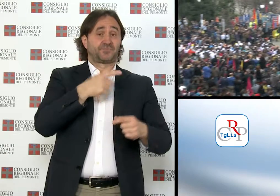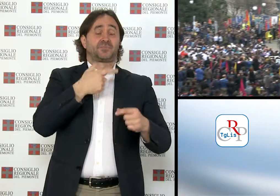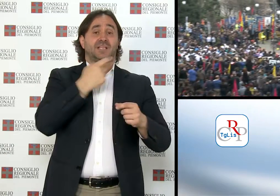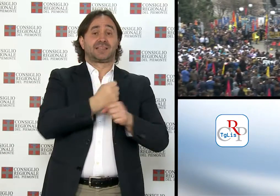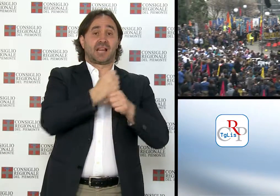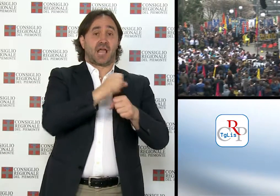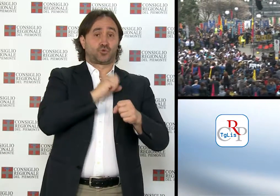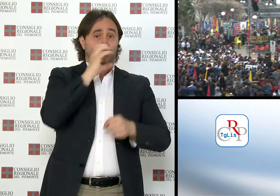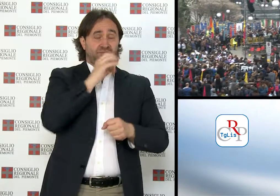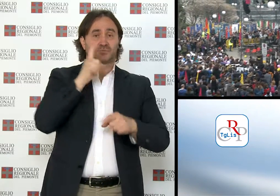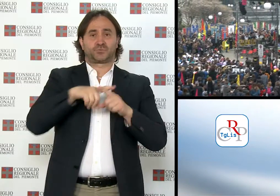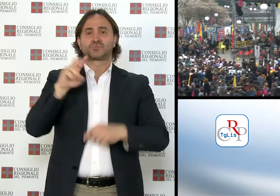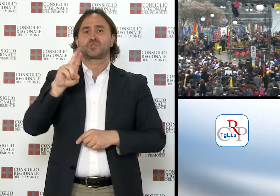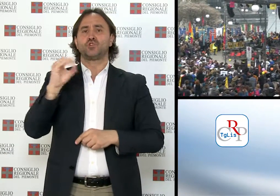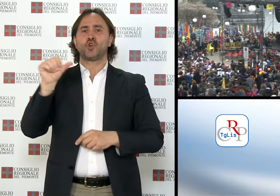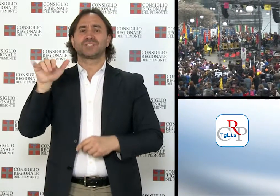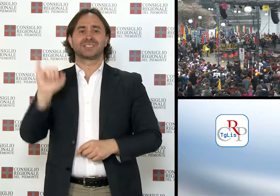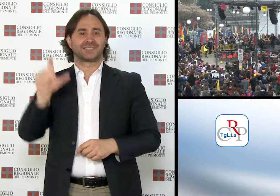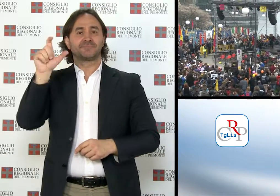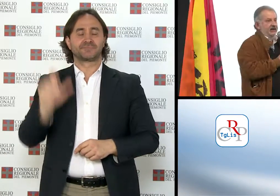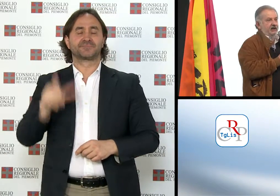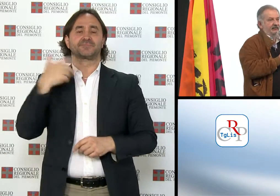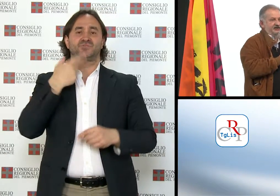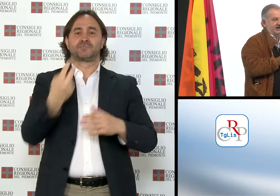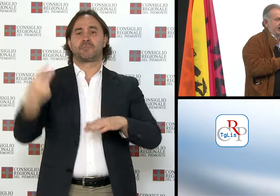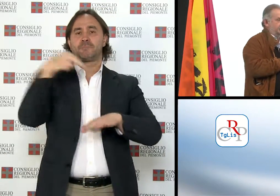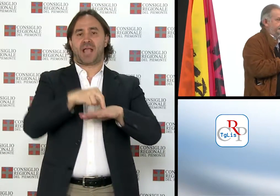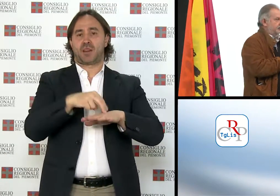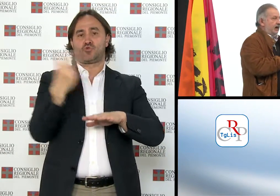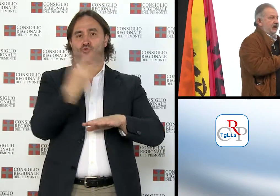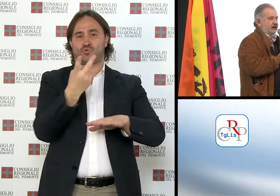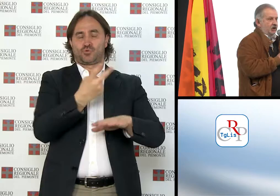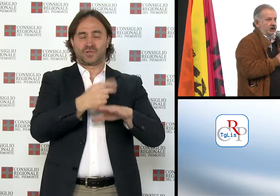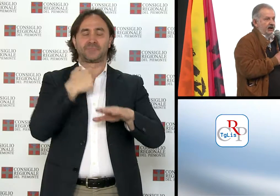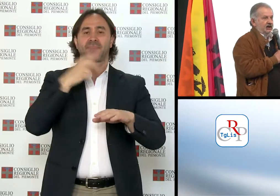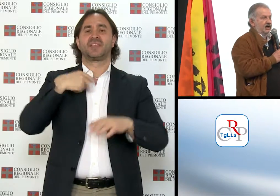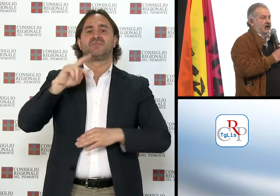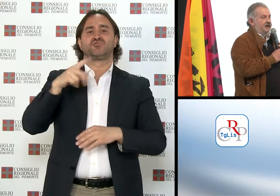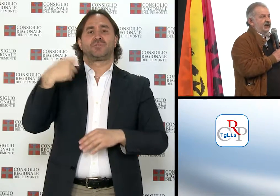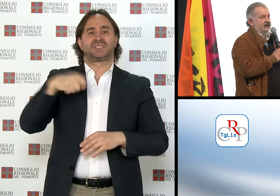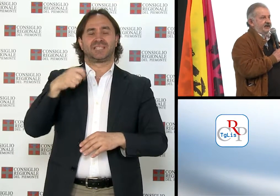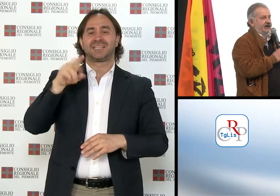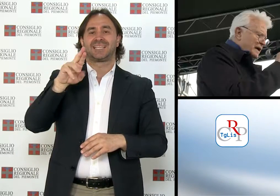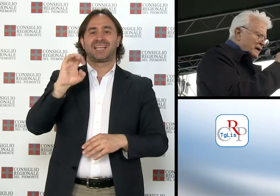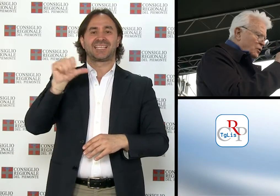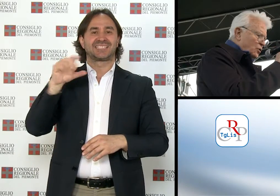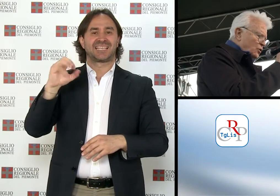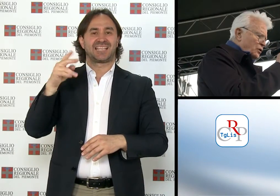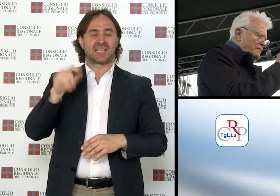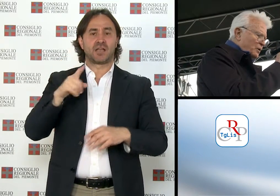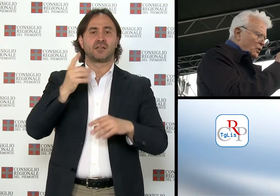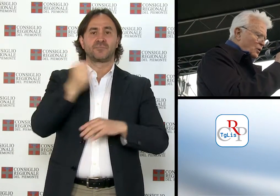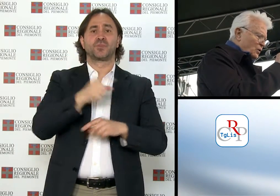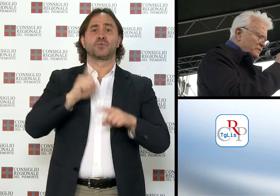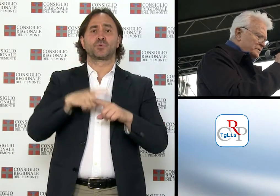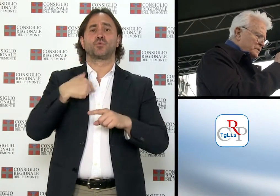e domenico rossi che si sono avvicendati sul palco con il vicepresidente della giunta regionale aldo reschigna l'ex procuratore